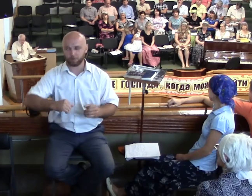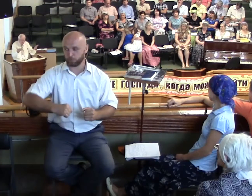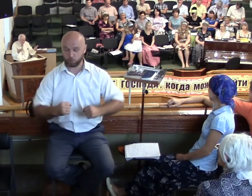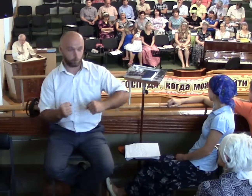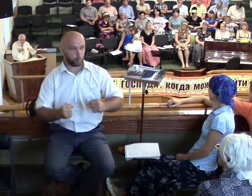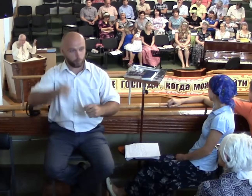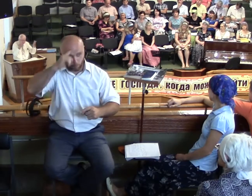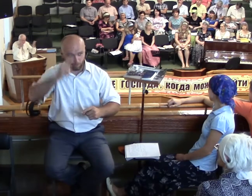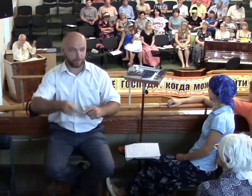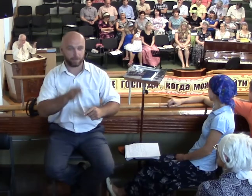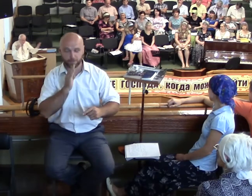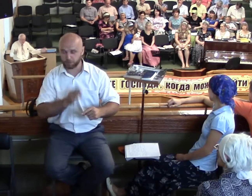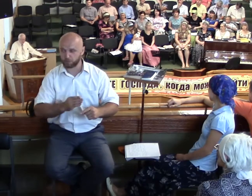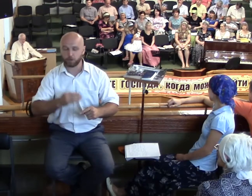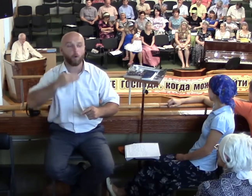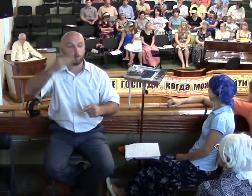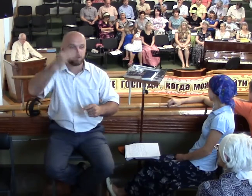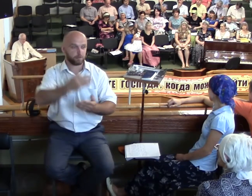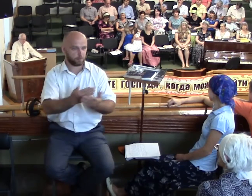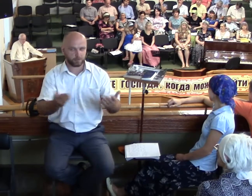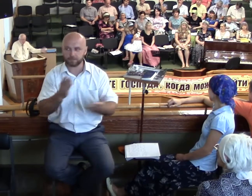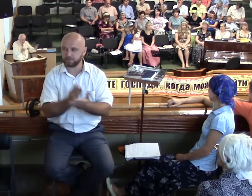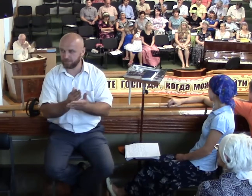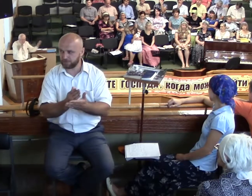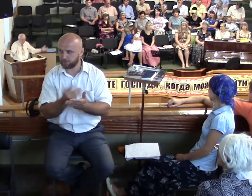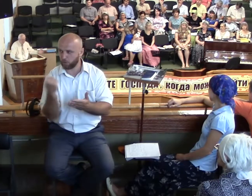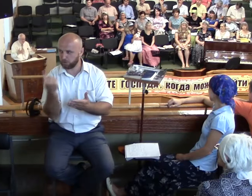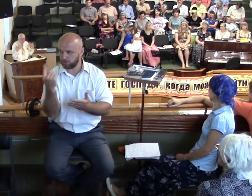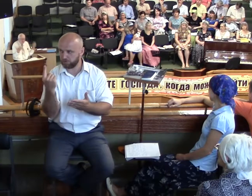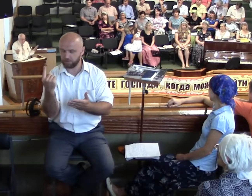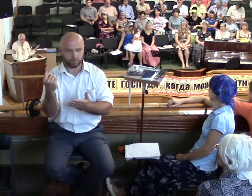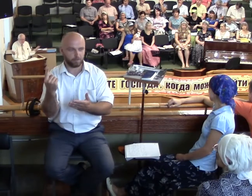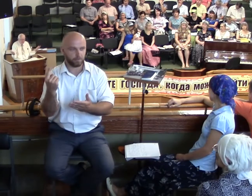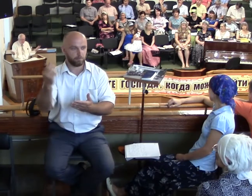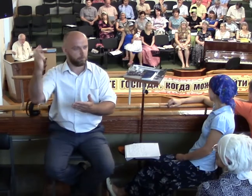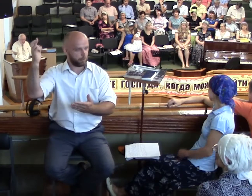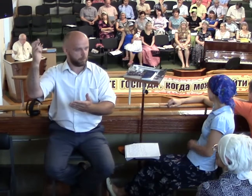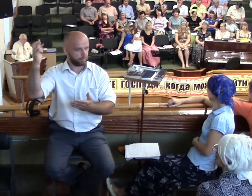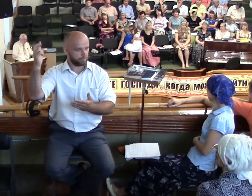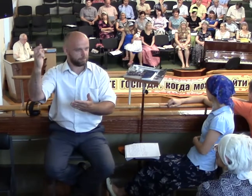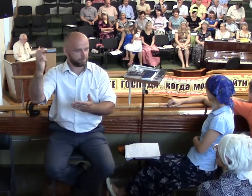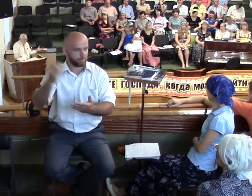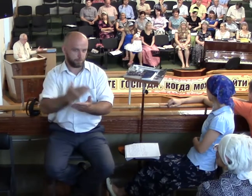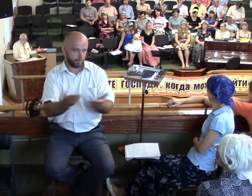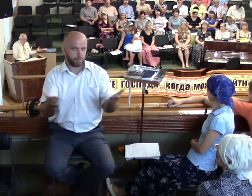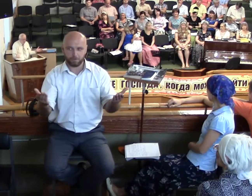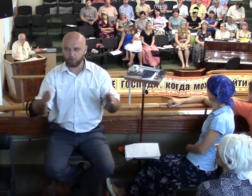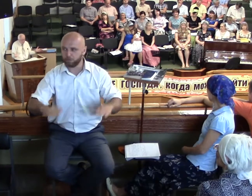сестры, потому что Отец наш Небесный. Один у нас Отец, мы Его дети. Это нас